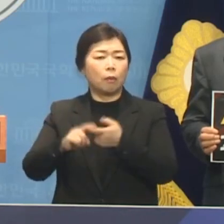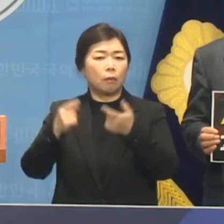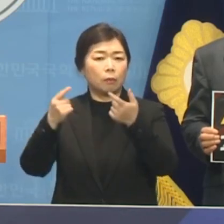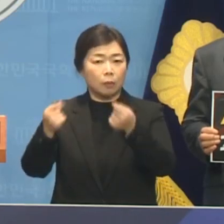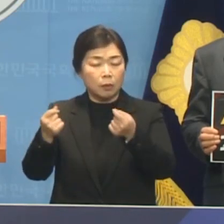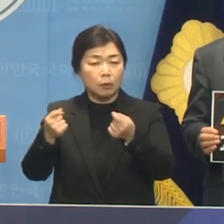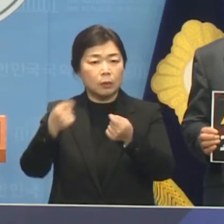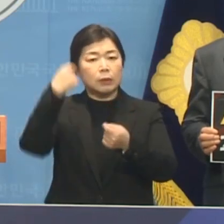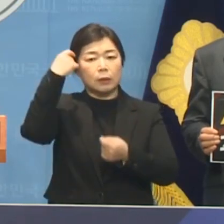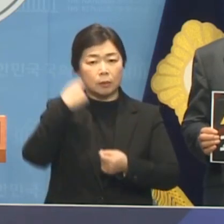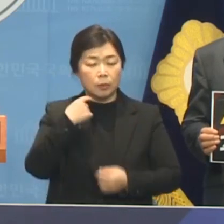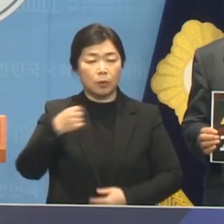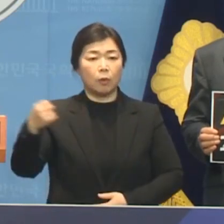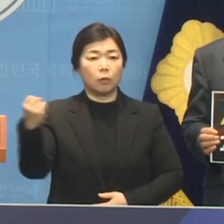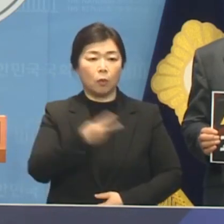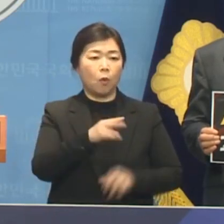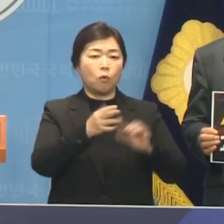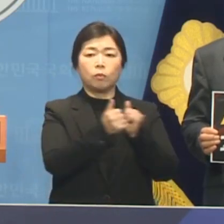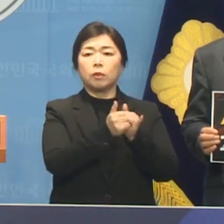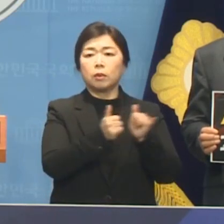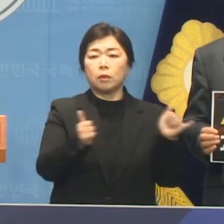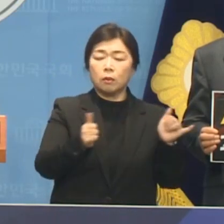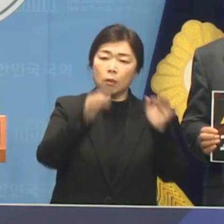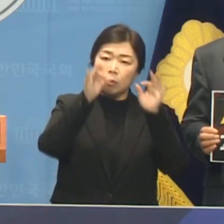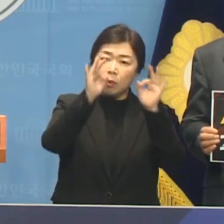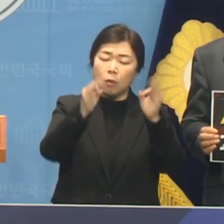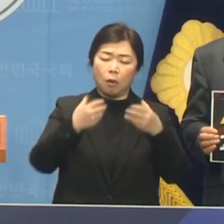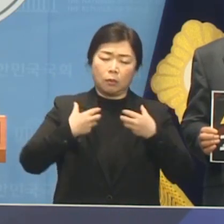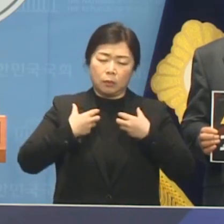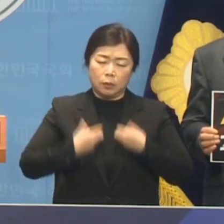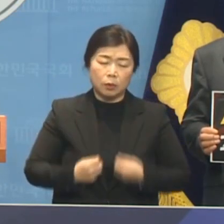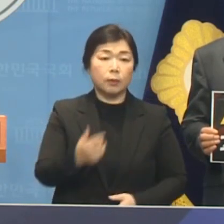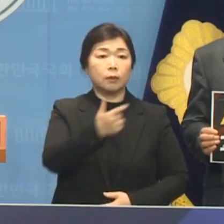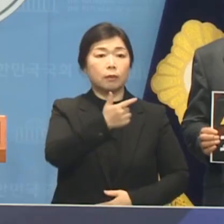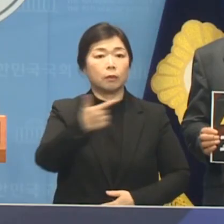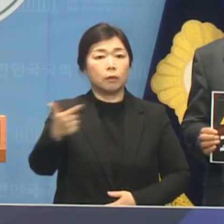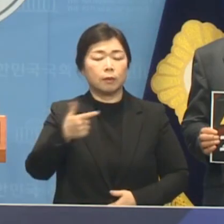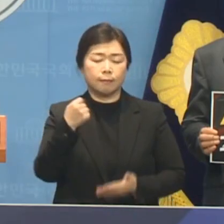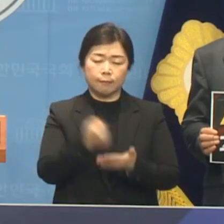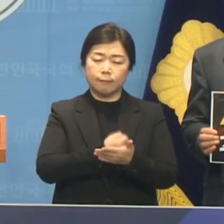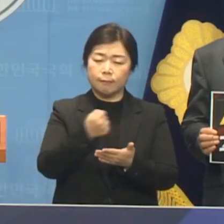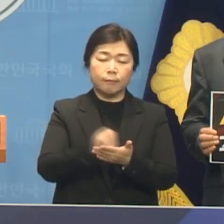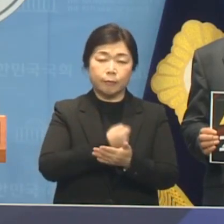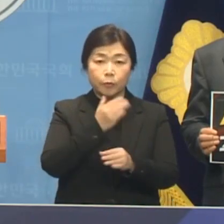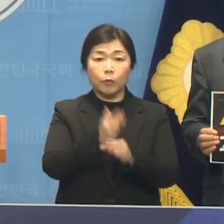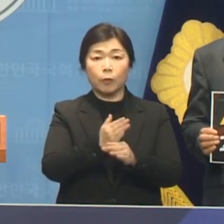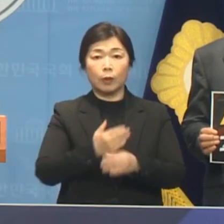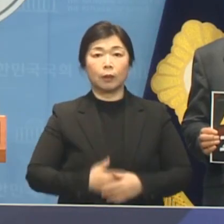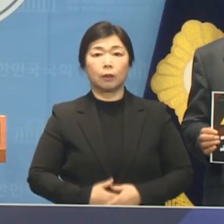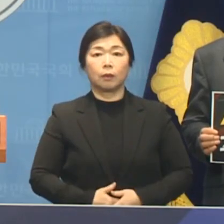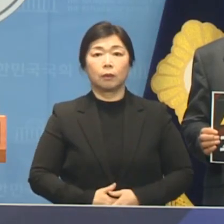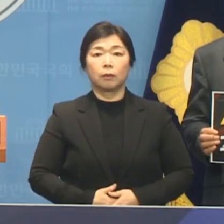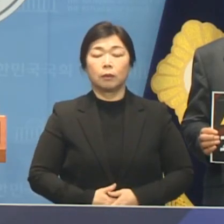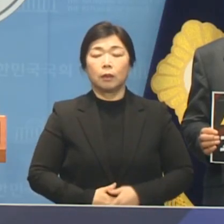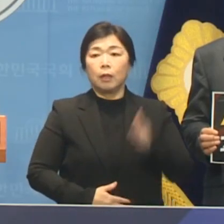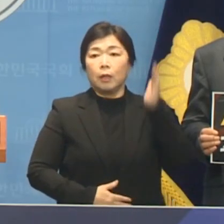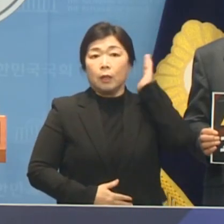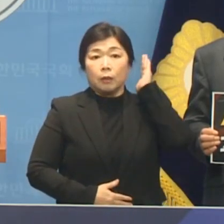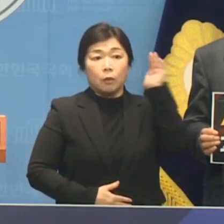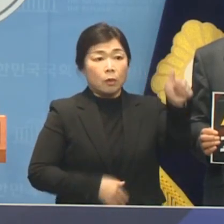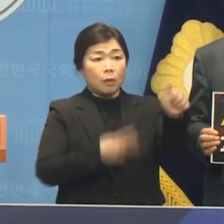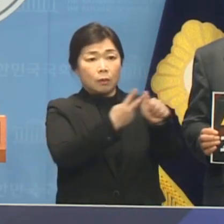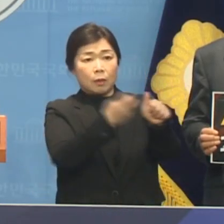보이고, 국민은 이를 보고 크게 실망하며 개탄하고 있습니다. 대통령